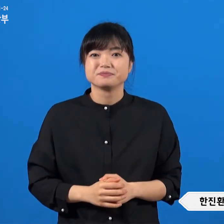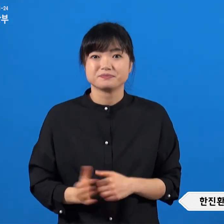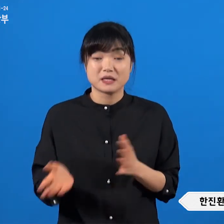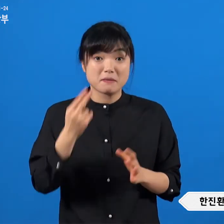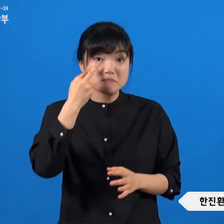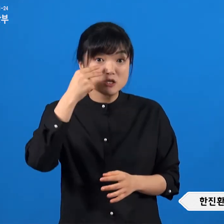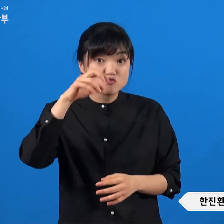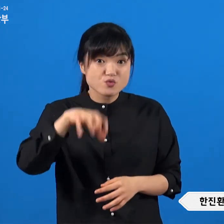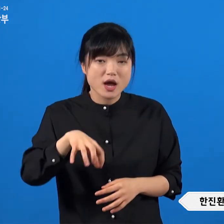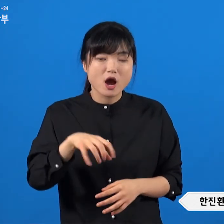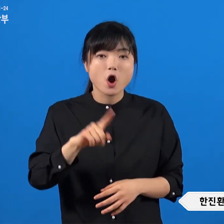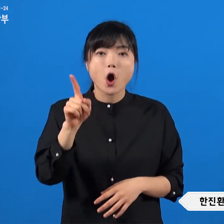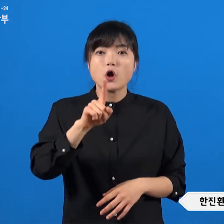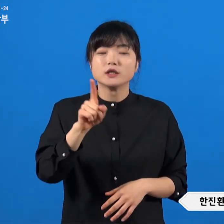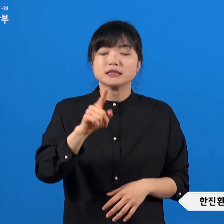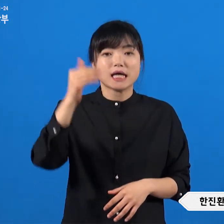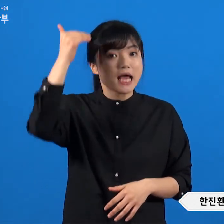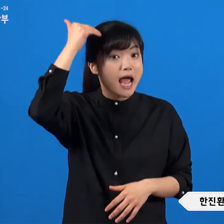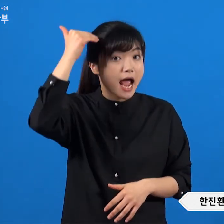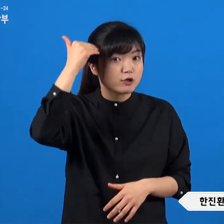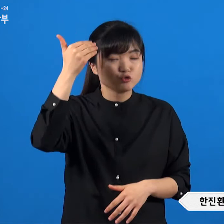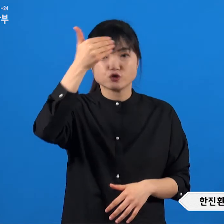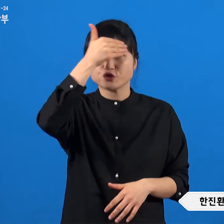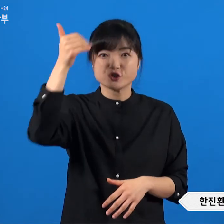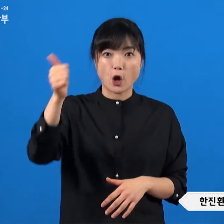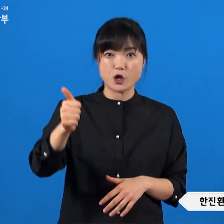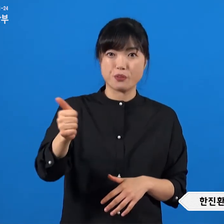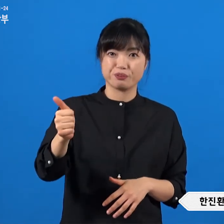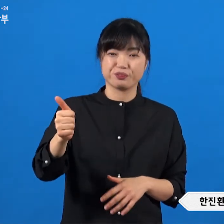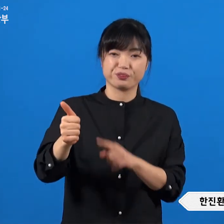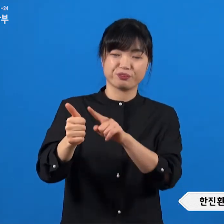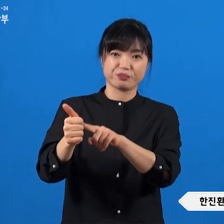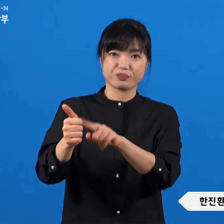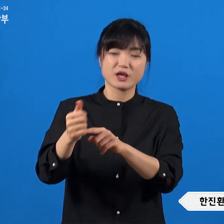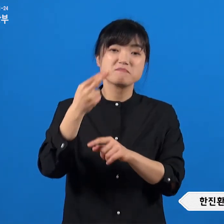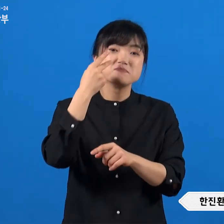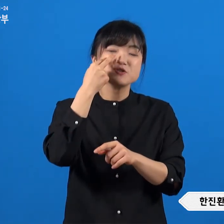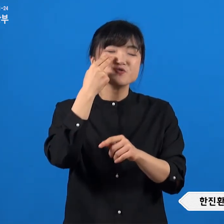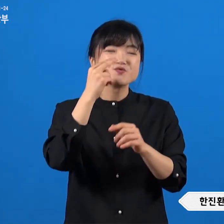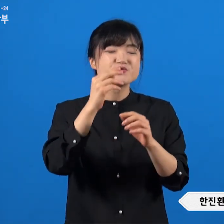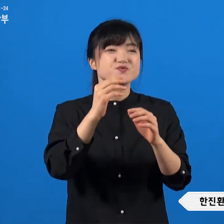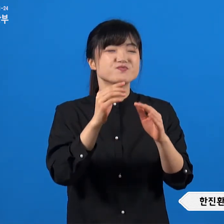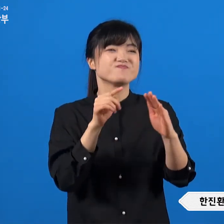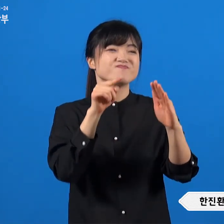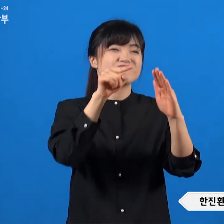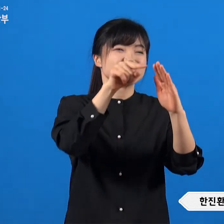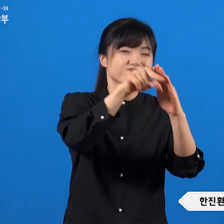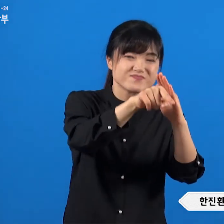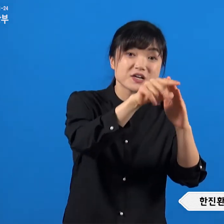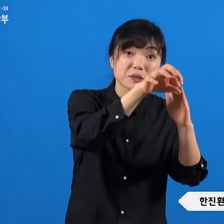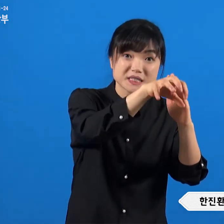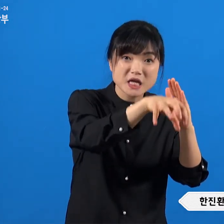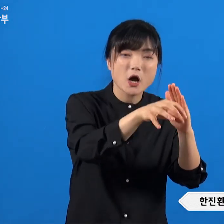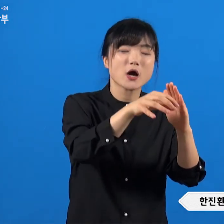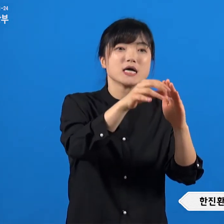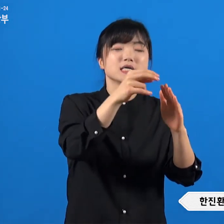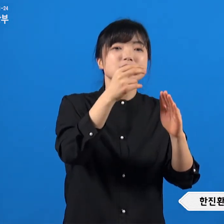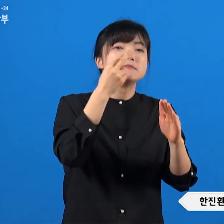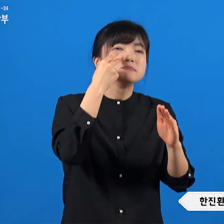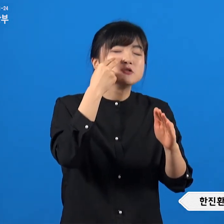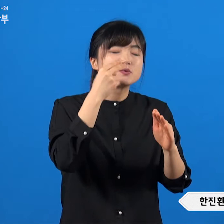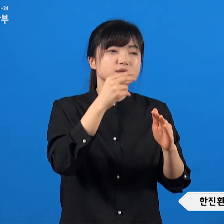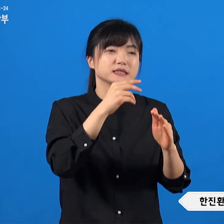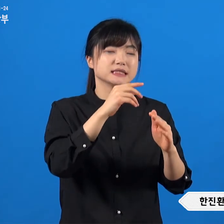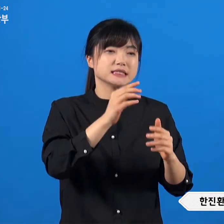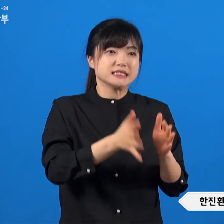미국의 어느 한국 청년이 미국으로 건너가서, 그래서 미국 시민권을 가지고